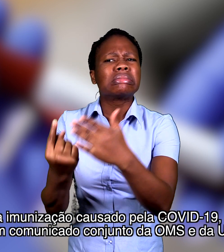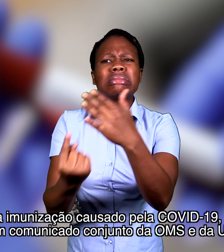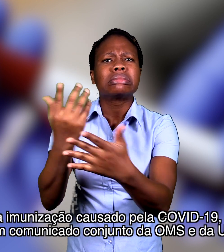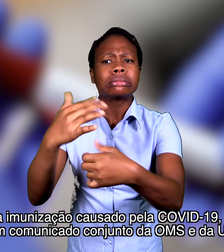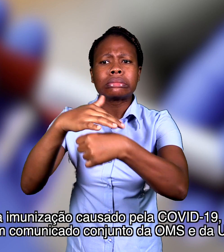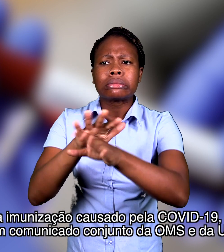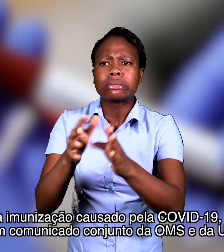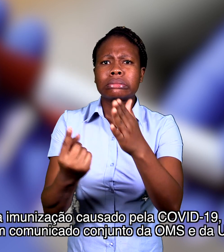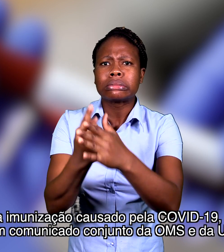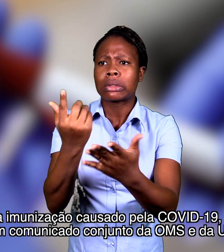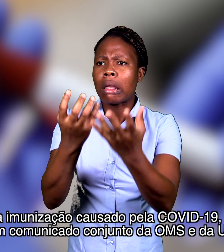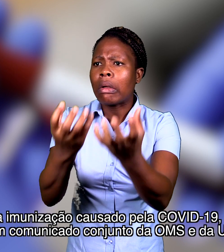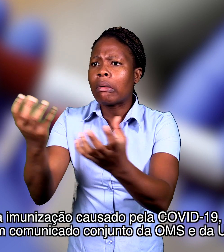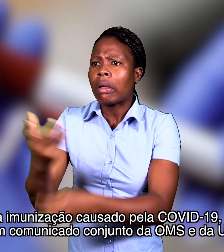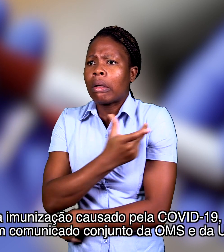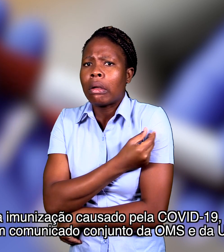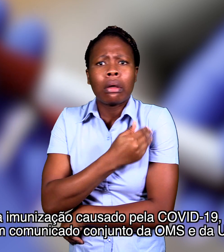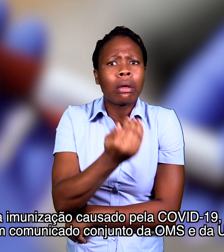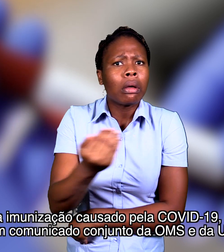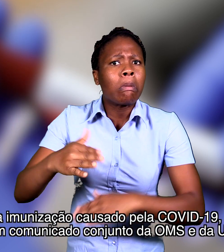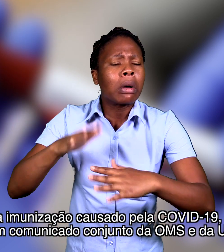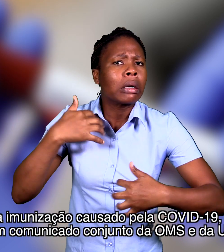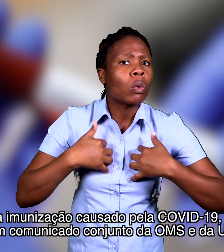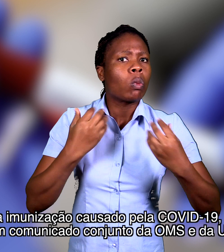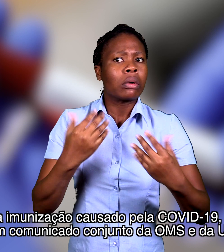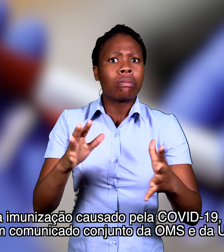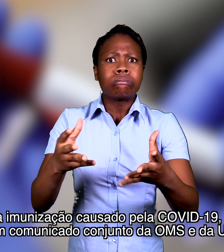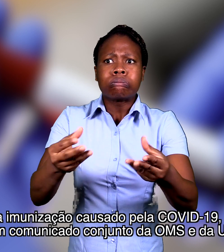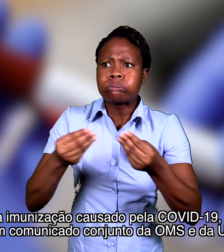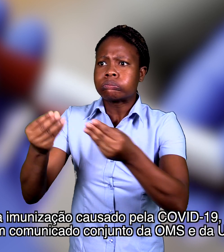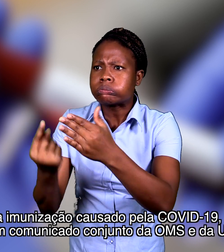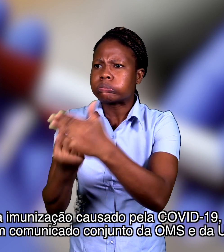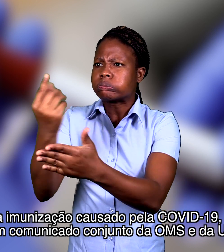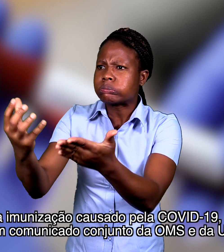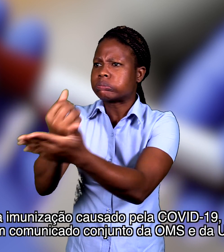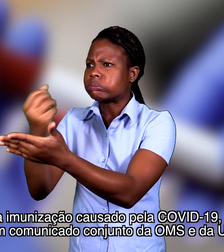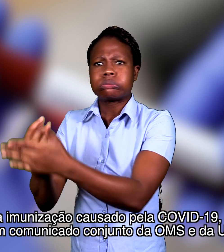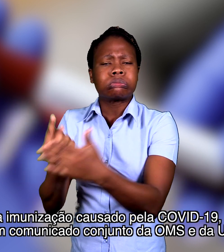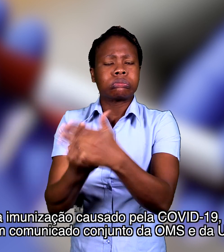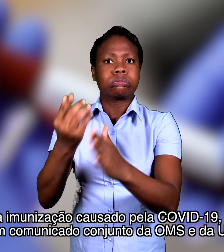imunização causada pela Covid-19, avançam o comunicado conjunto da OMS e da Unicef.